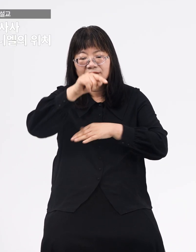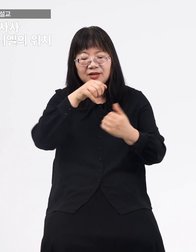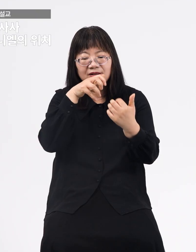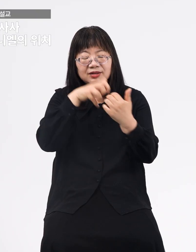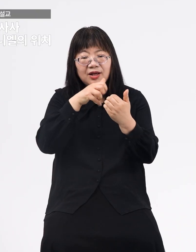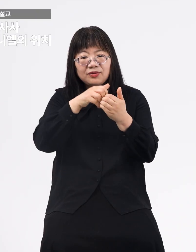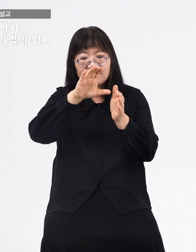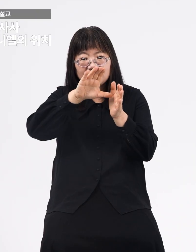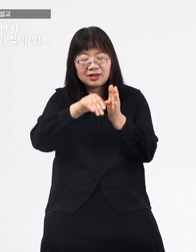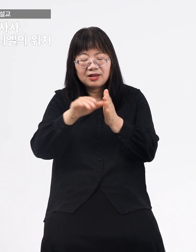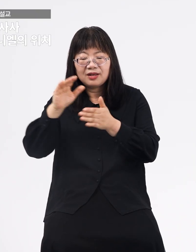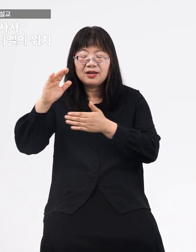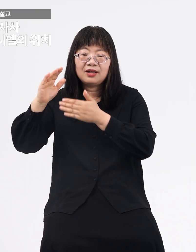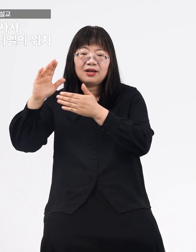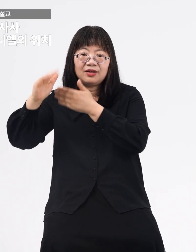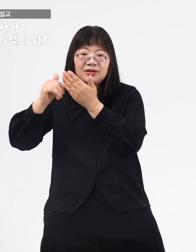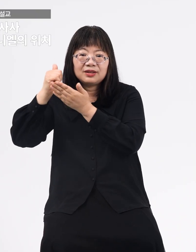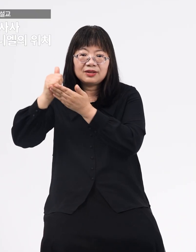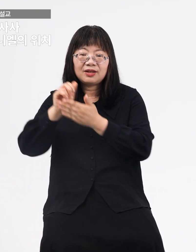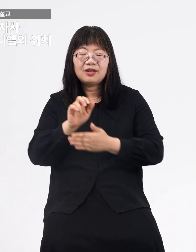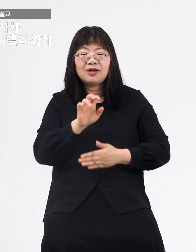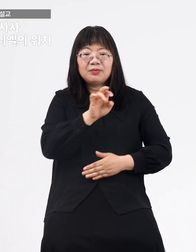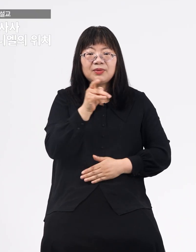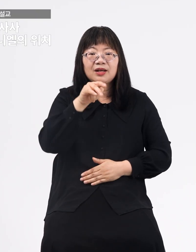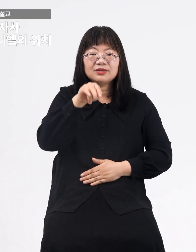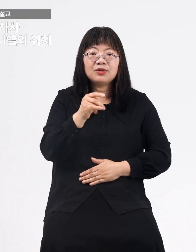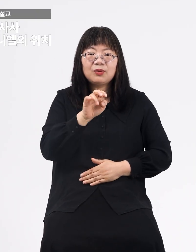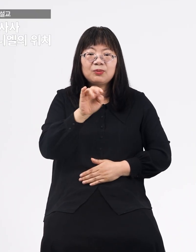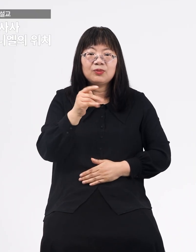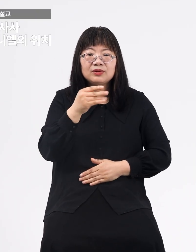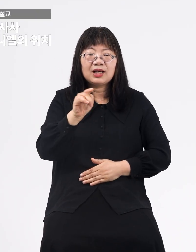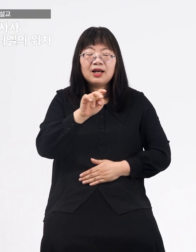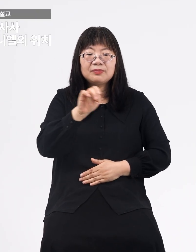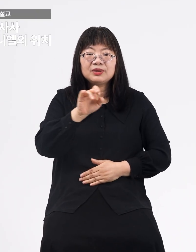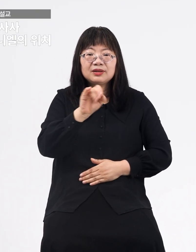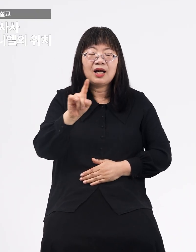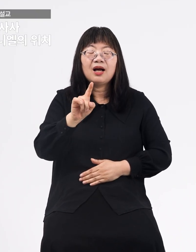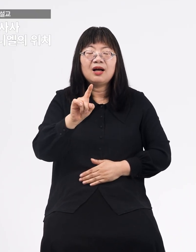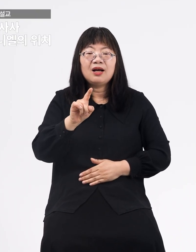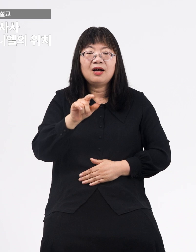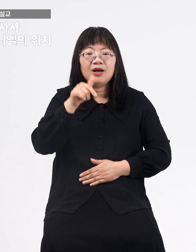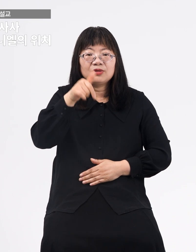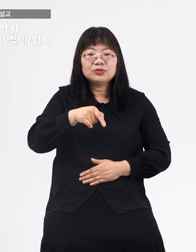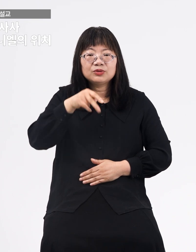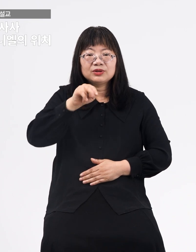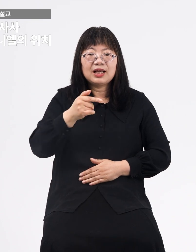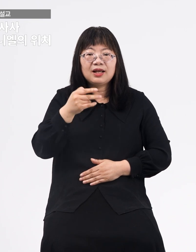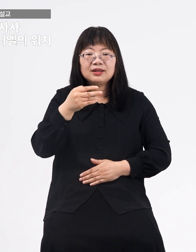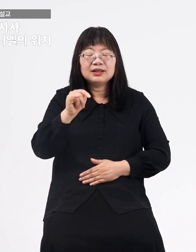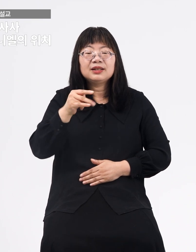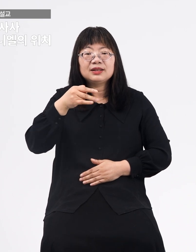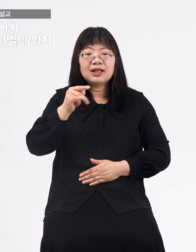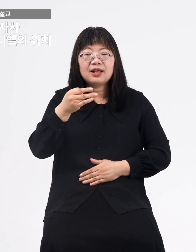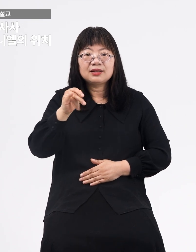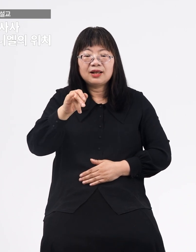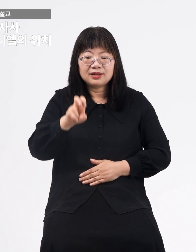때 여호와께서 메소포타미아 왕 구산 리사다임을 그의 손에